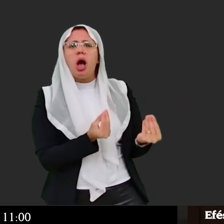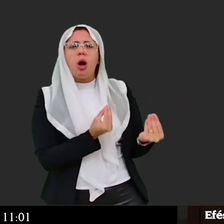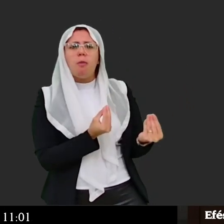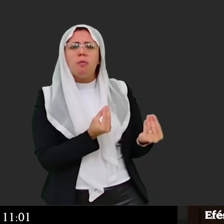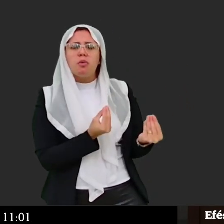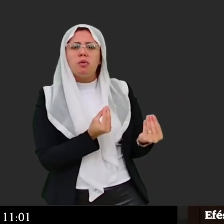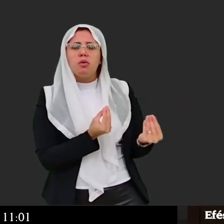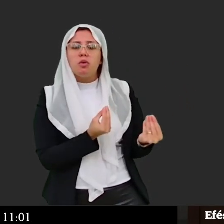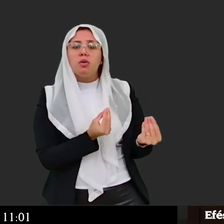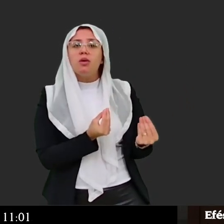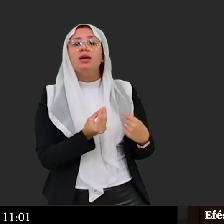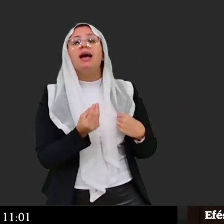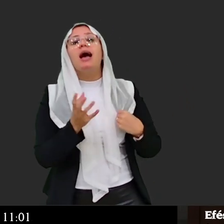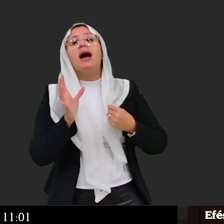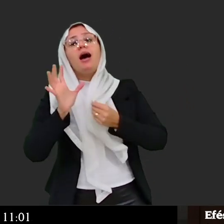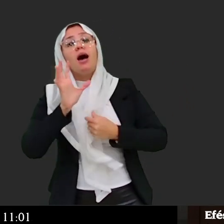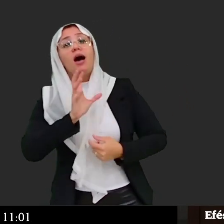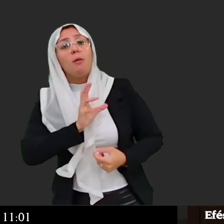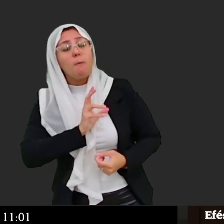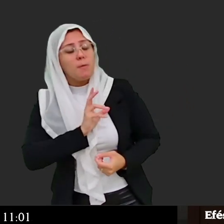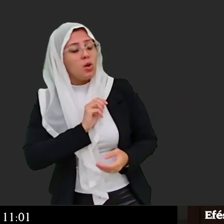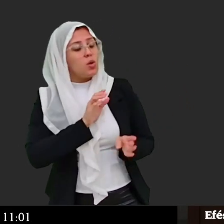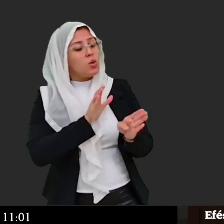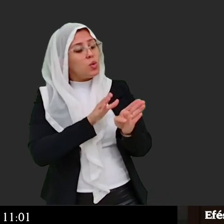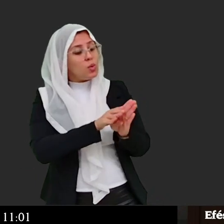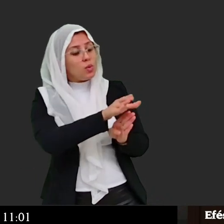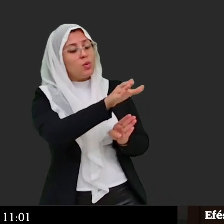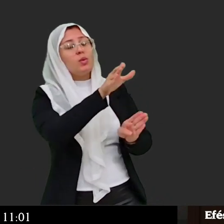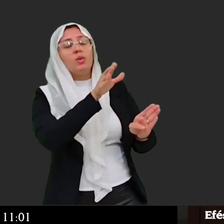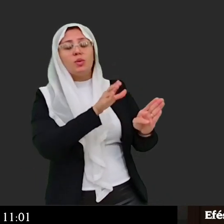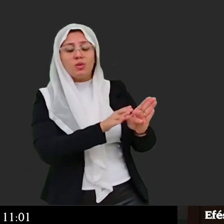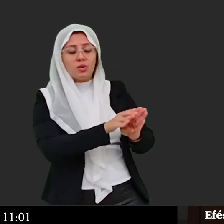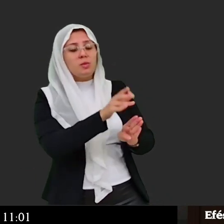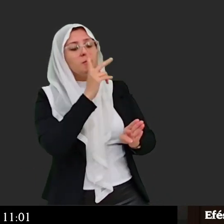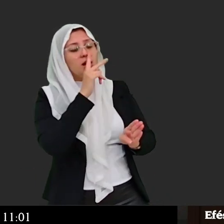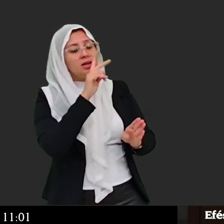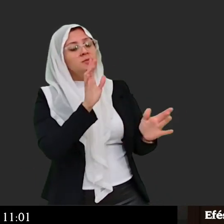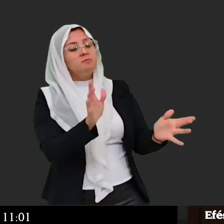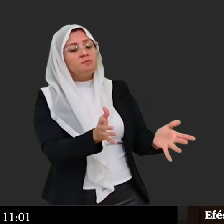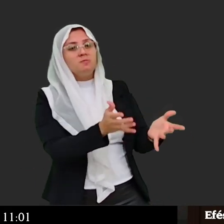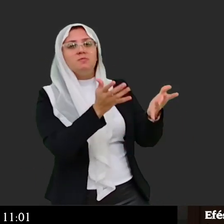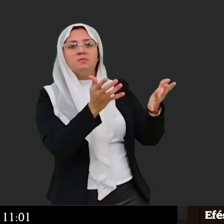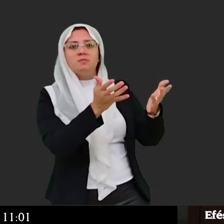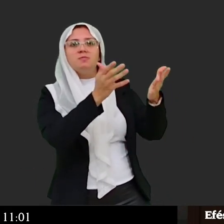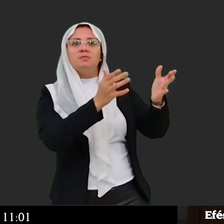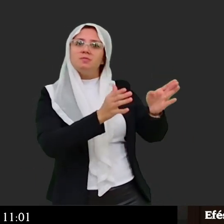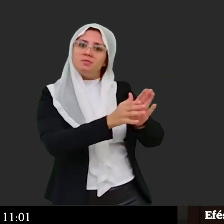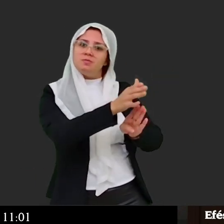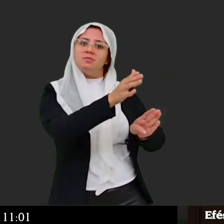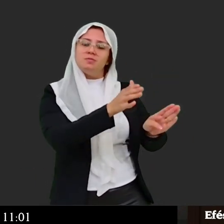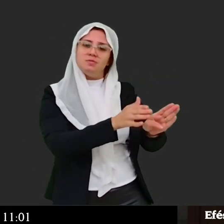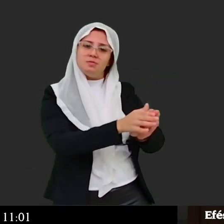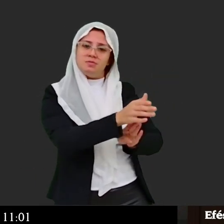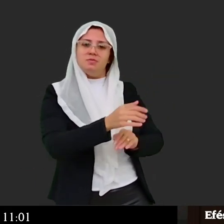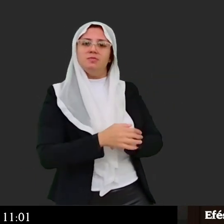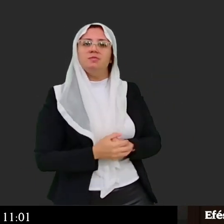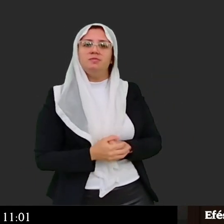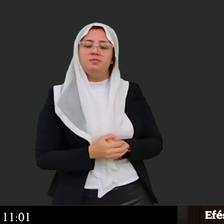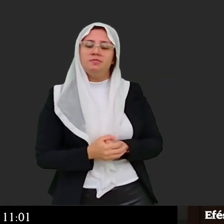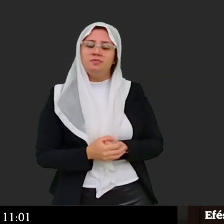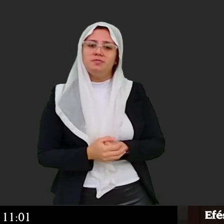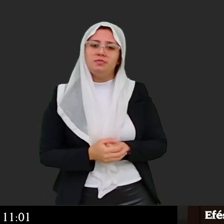palavras, palavras de amor, palavras que edificam. E aqui vem então outra